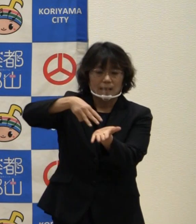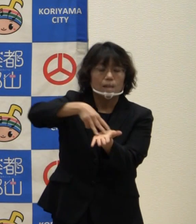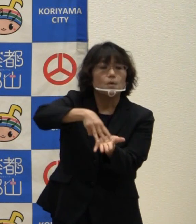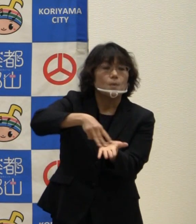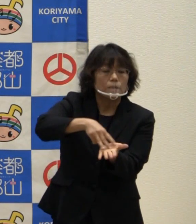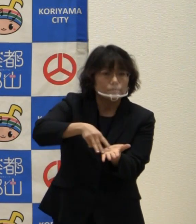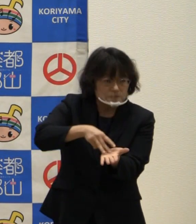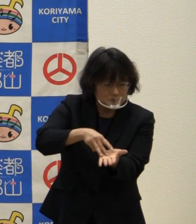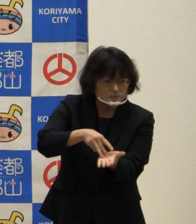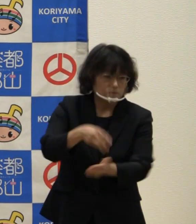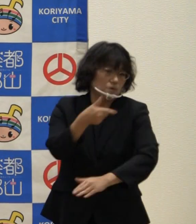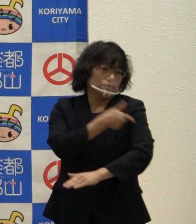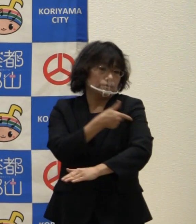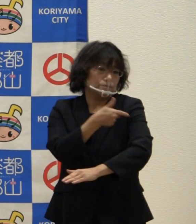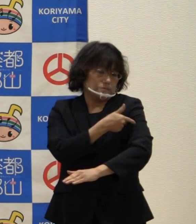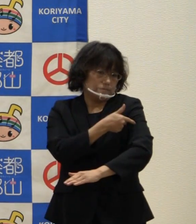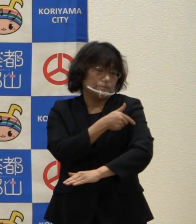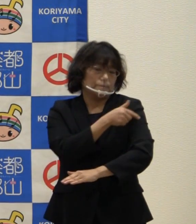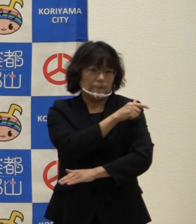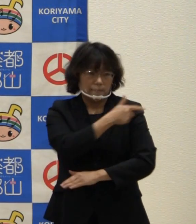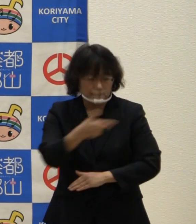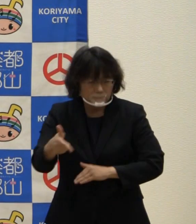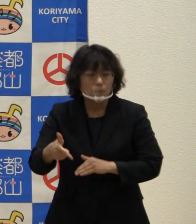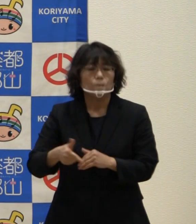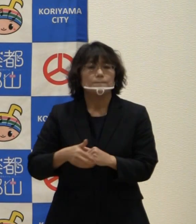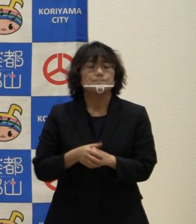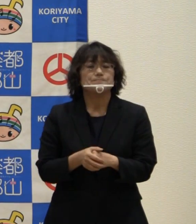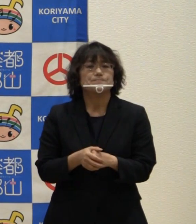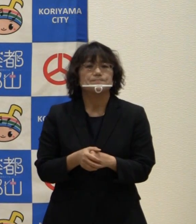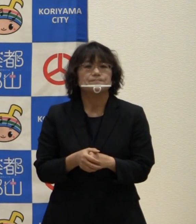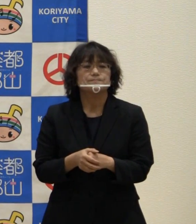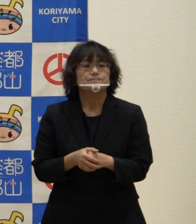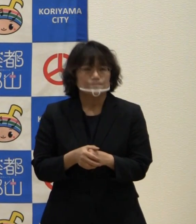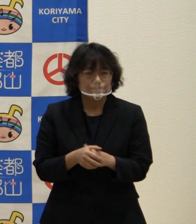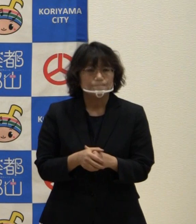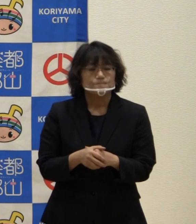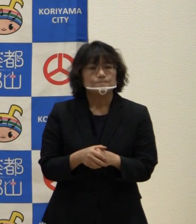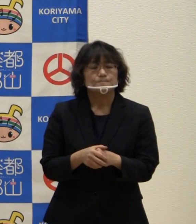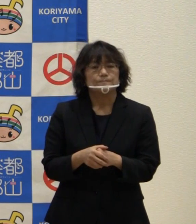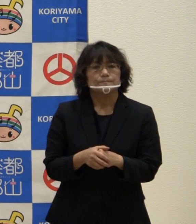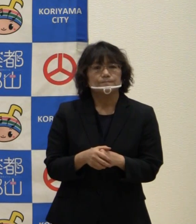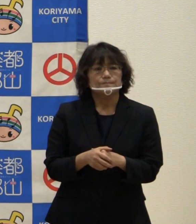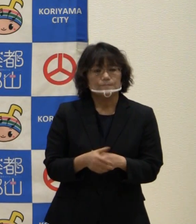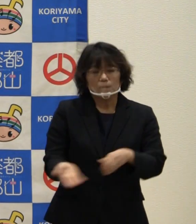受け入れもありますが、これは骨格だから先にというわけにいきませんので、